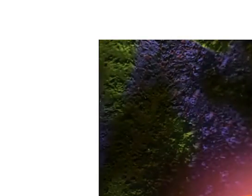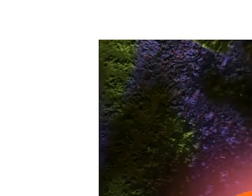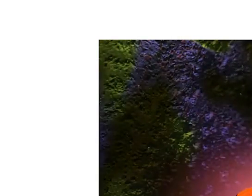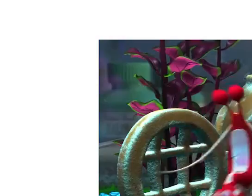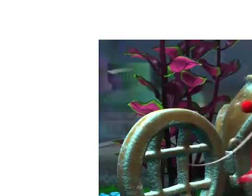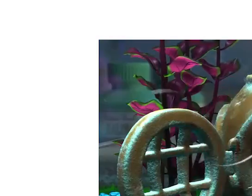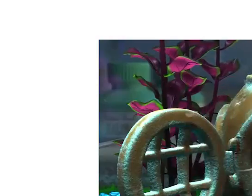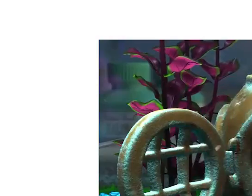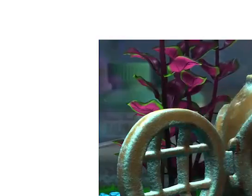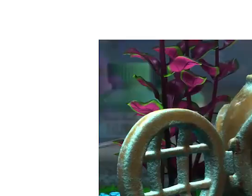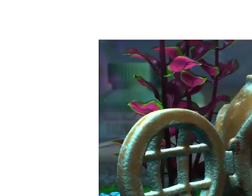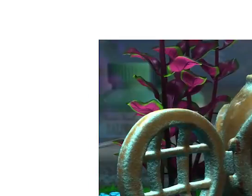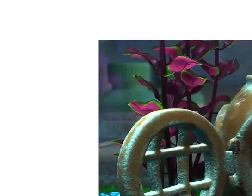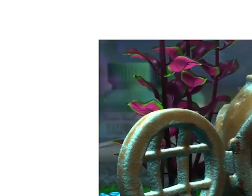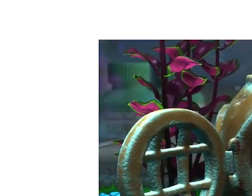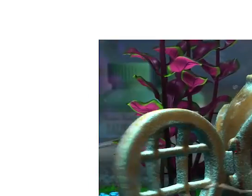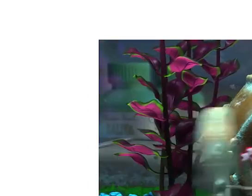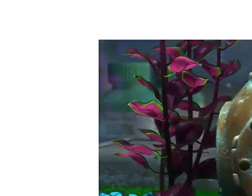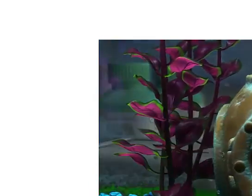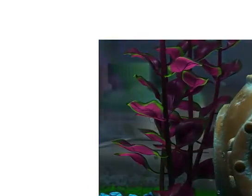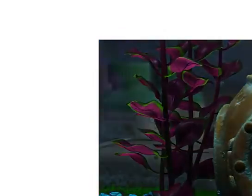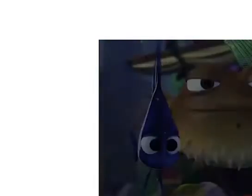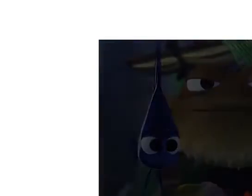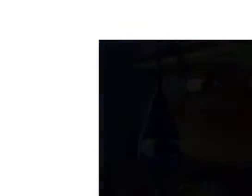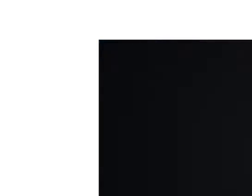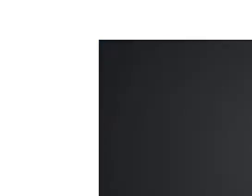Voilà, está limpo.